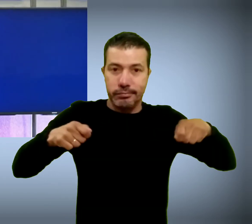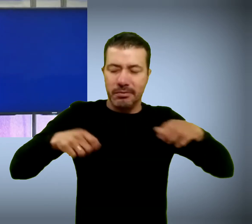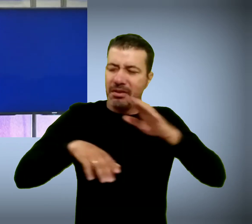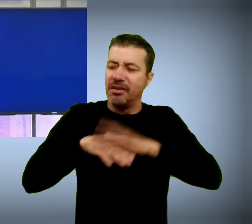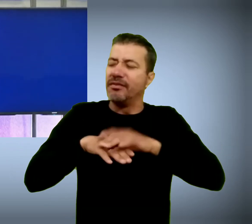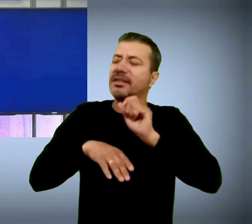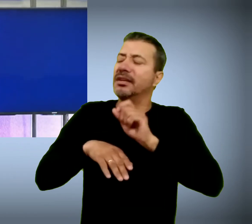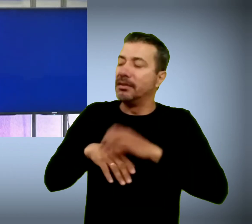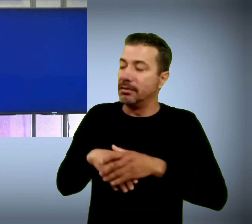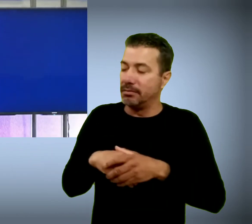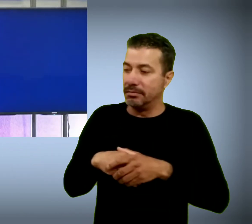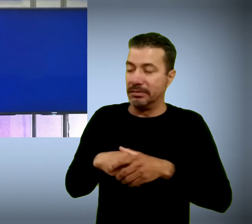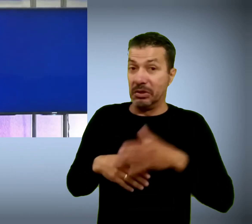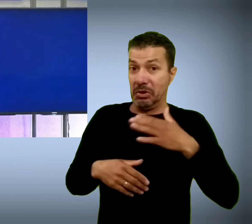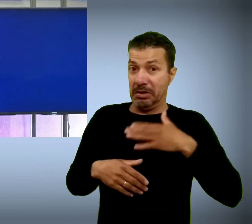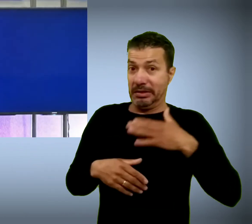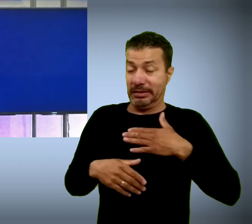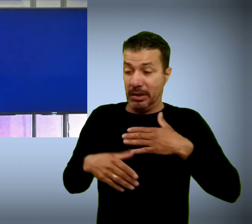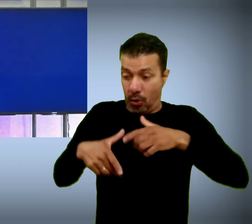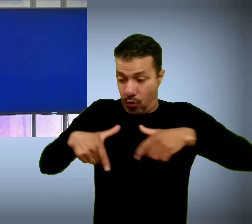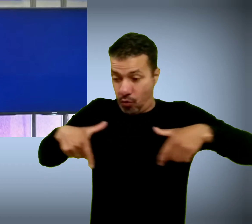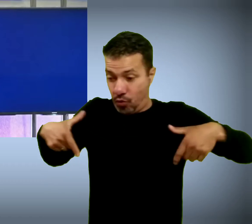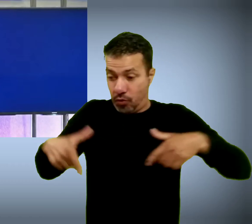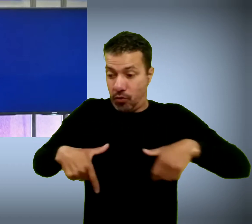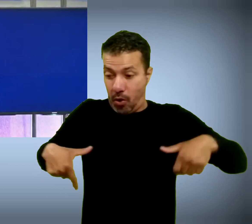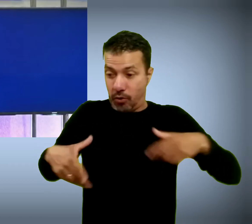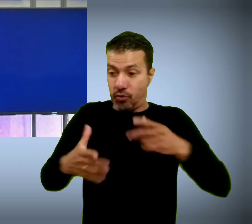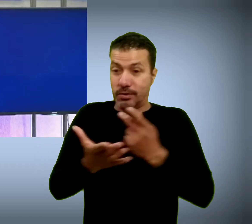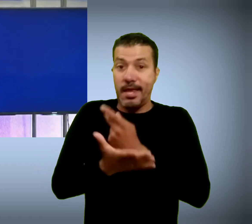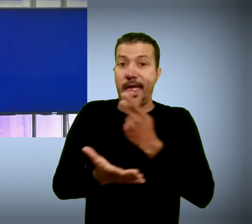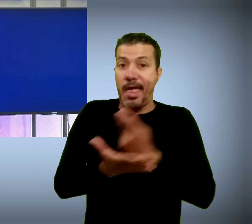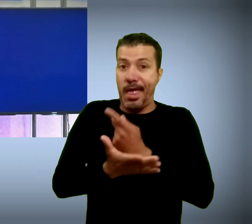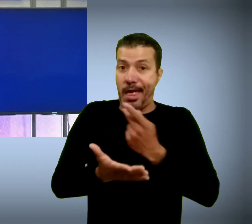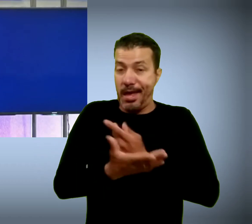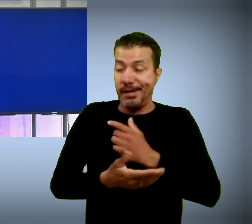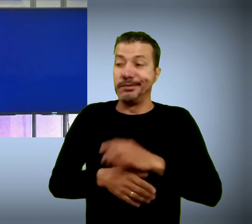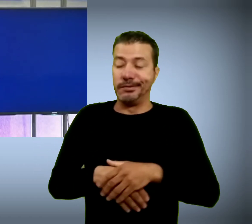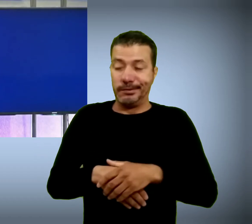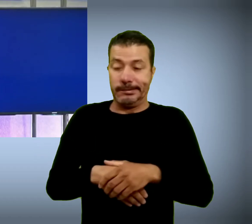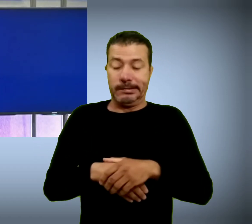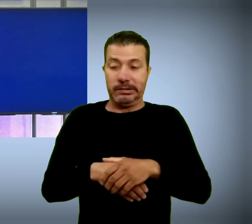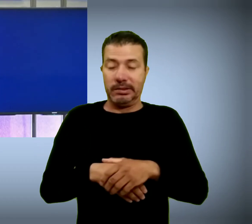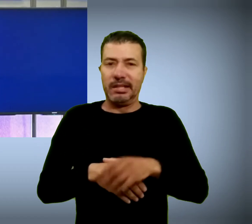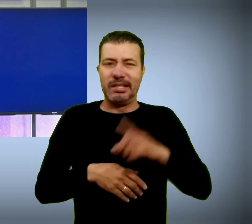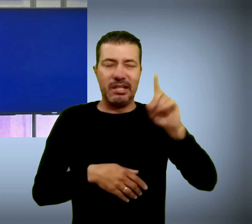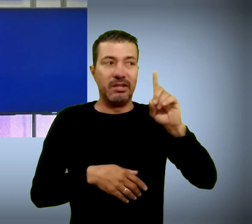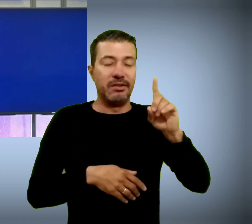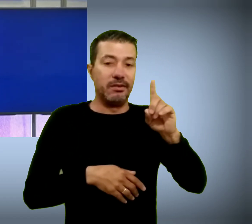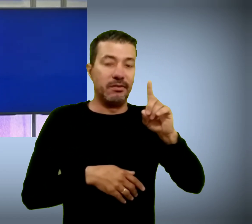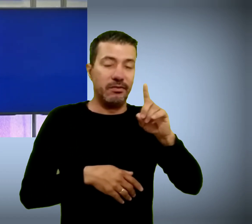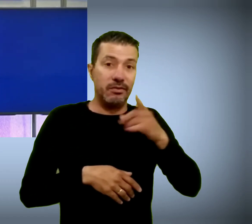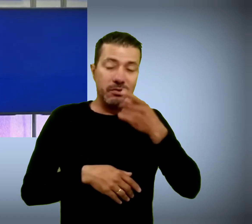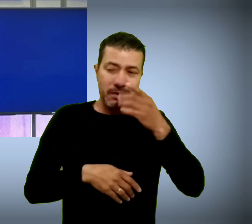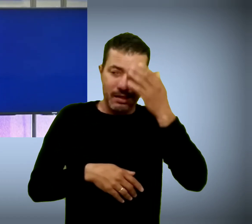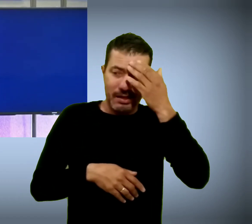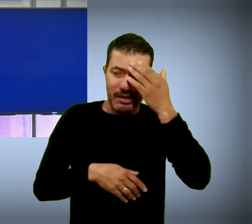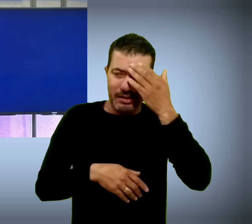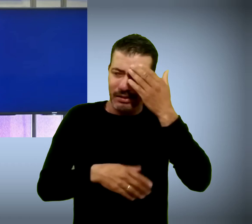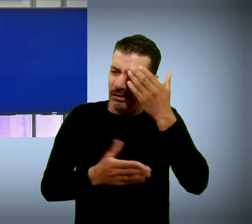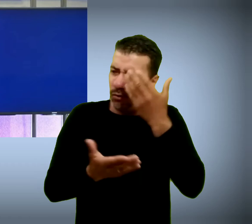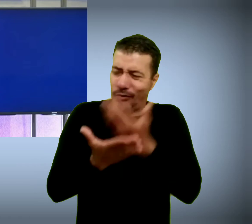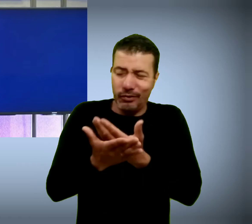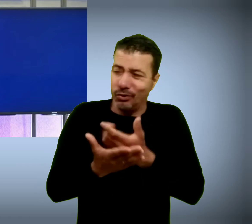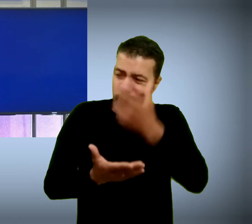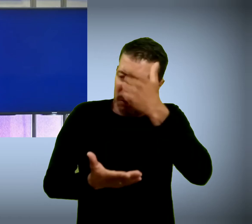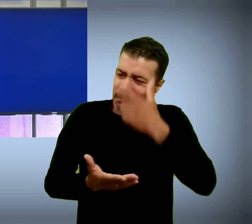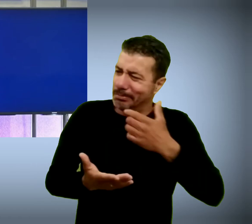que vocês estão fazendo? Nós estamos cobrindo aqui os nossos erros. E Deus falou assim, olha, você deixou de confiar em mim,